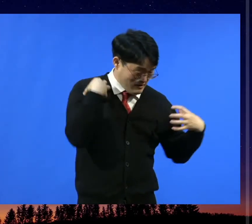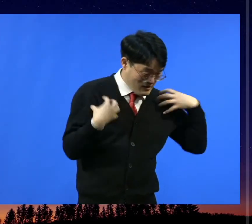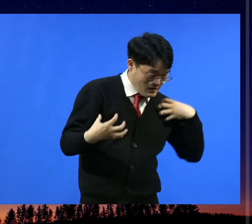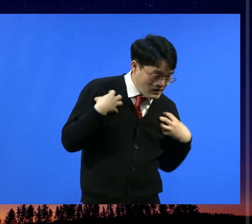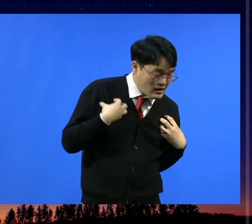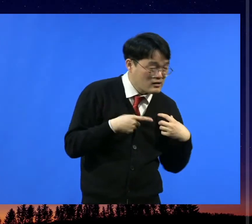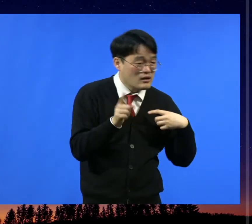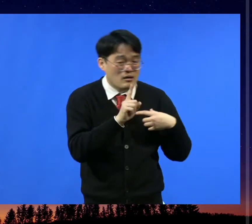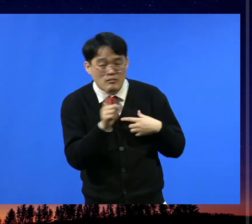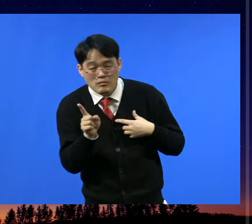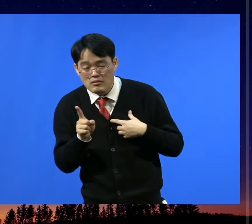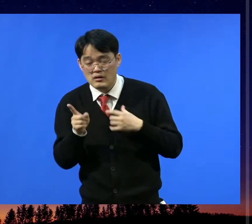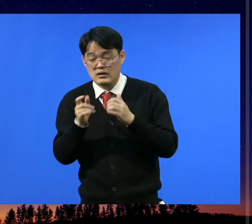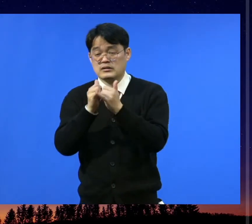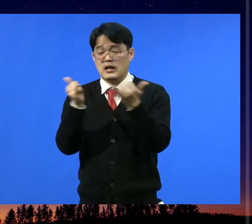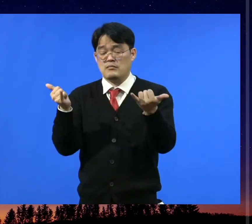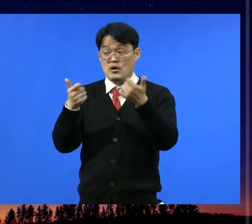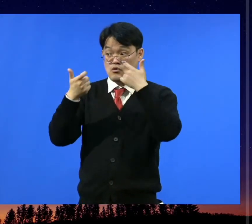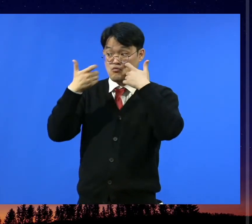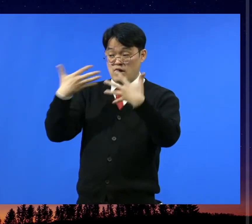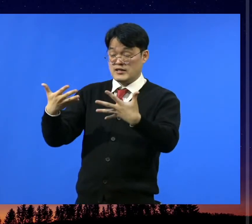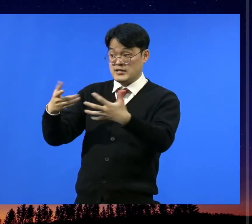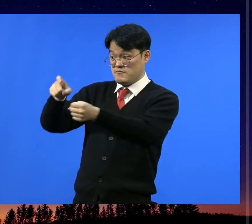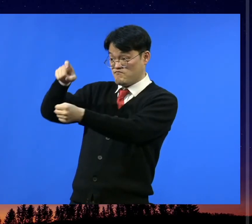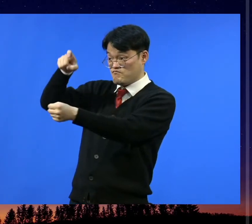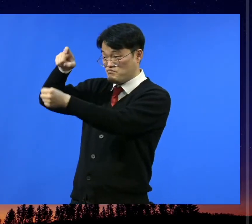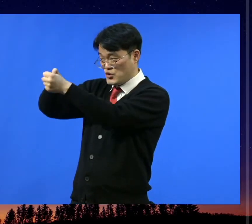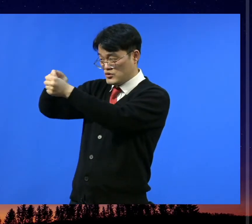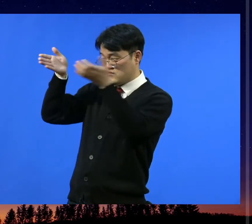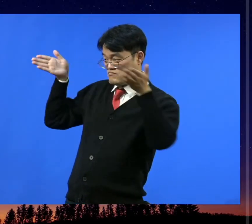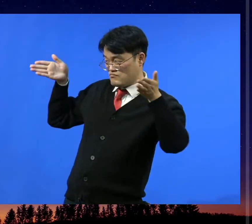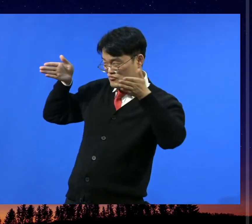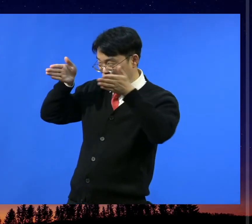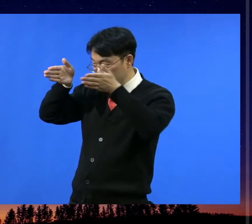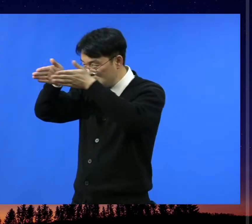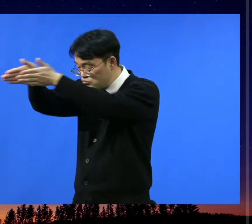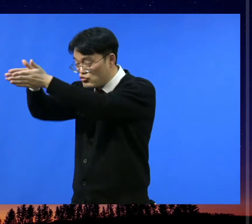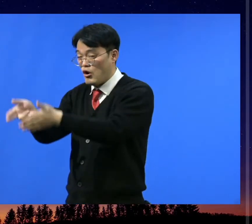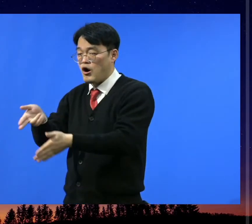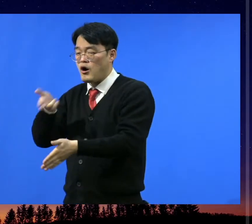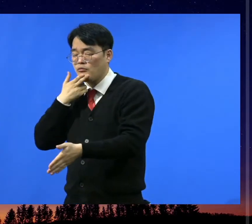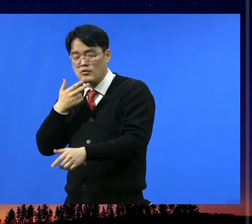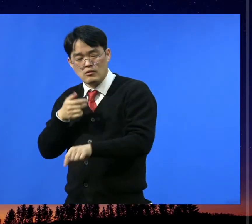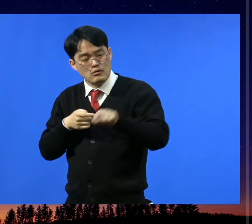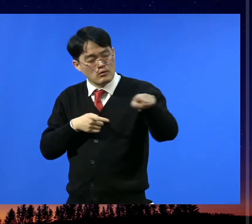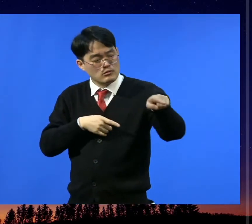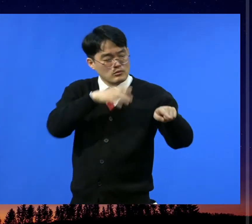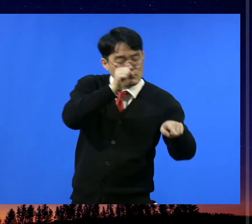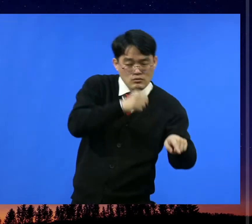굉장히 파편화되어 있다는 거. 포커스가 없어요. 그냥